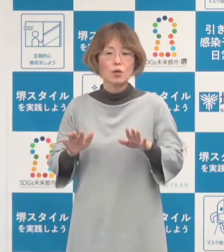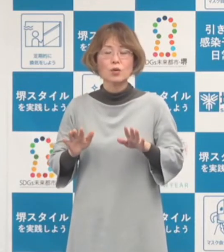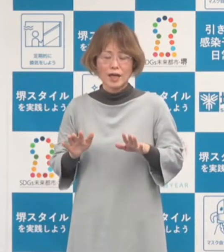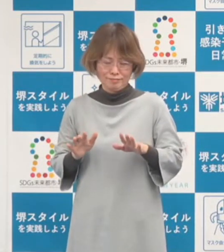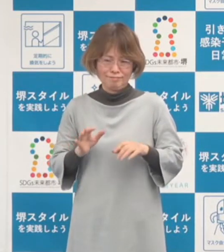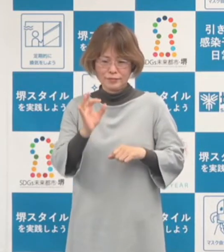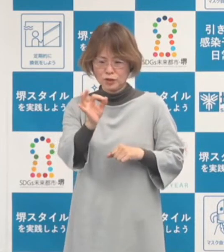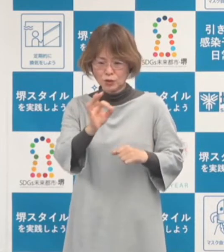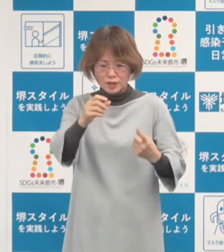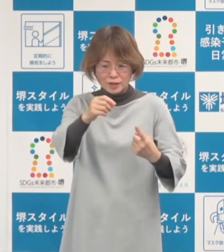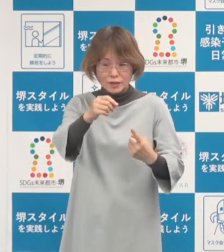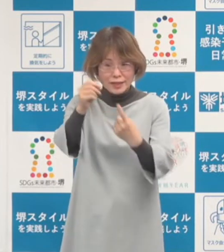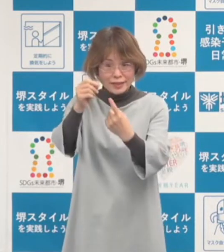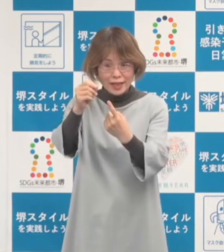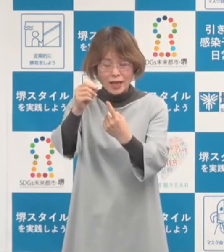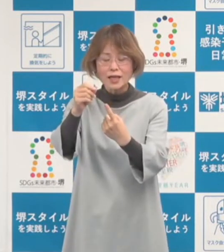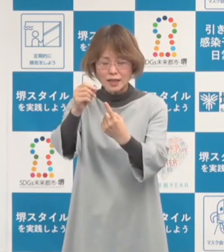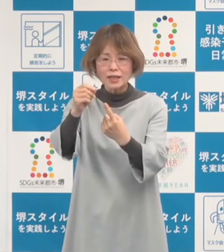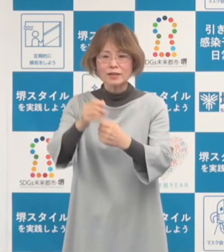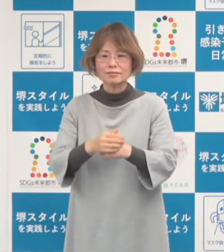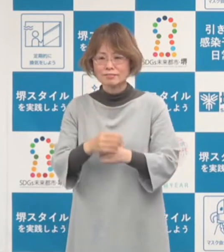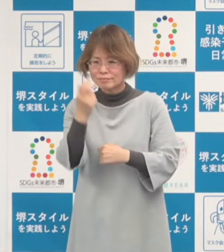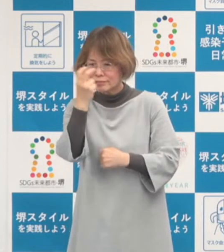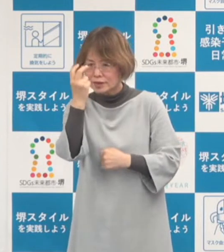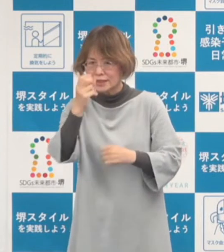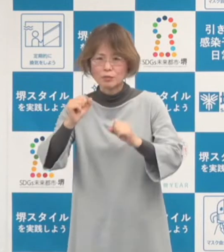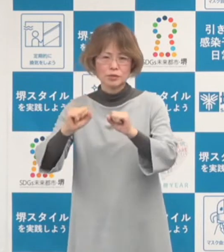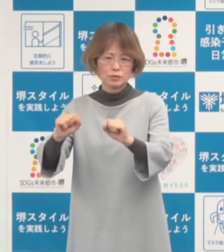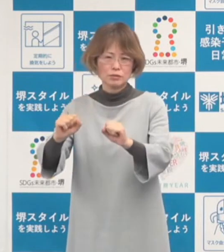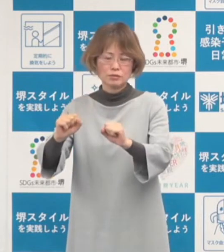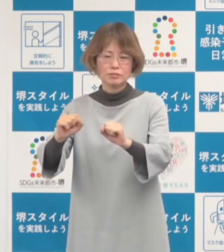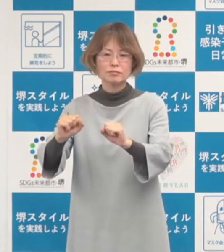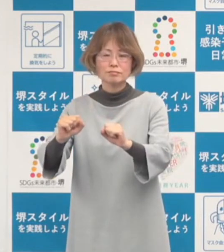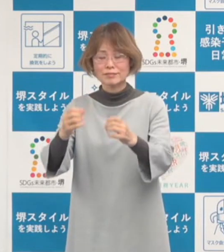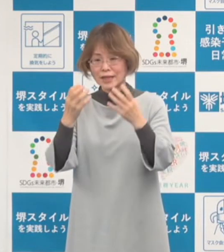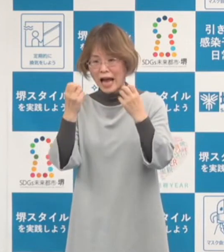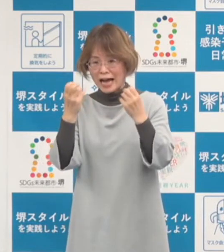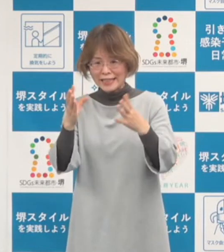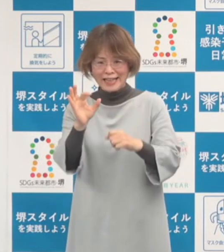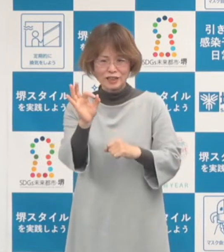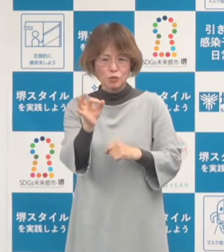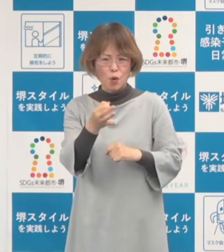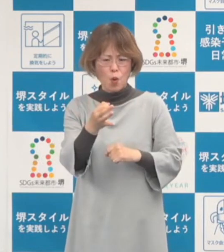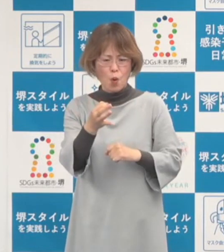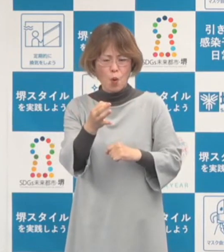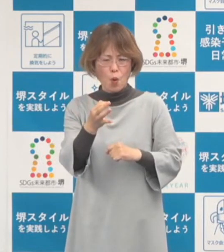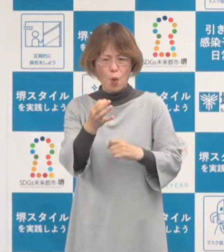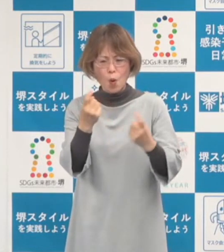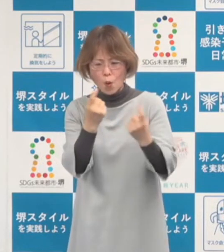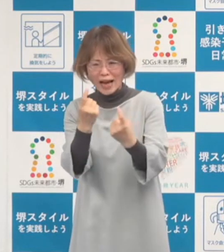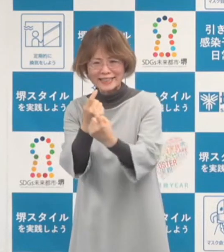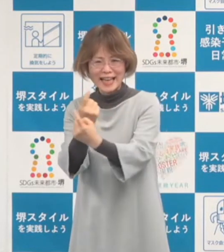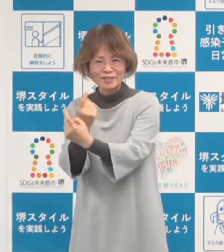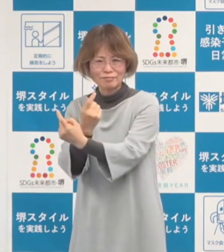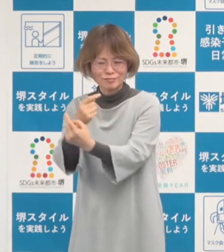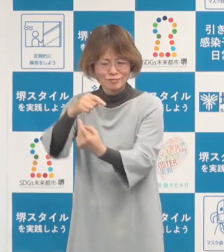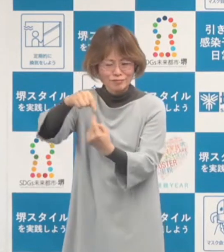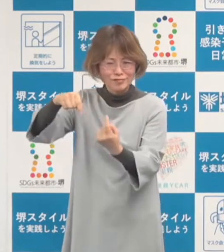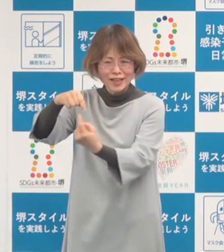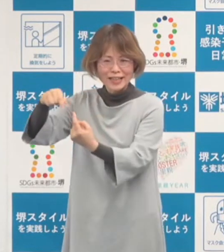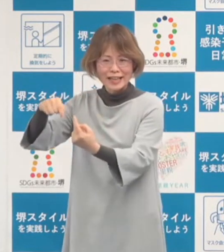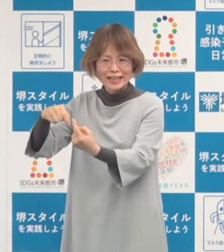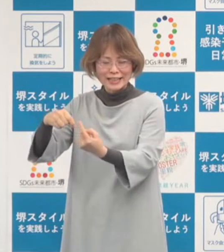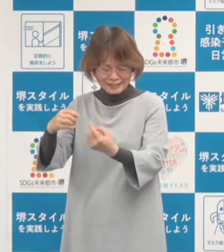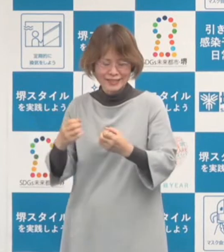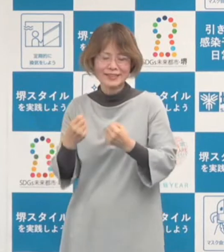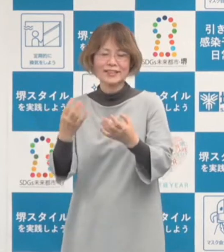商品選定をいたしまして、審査等も経て、常に新しいもの、改善を繰り返しながら、今回、令和年度の